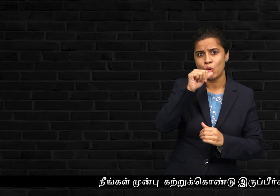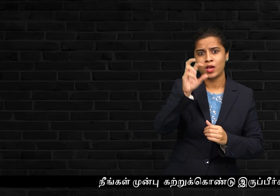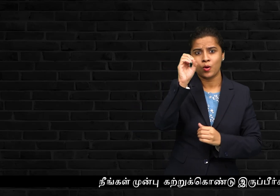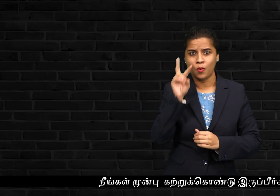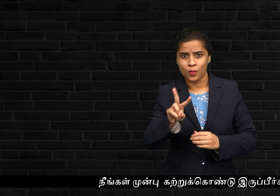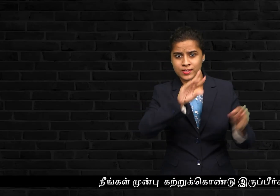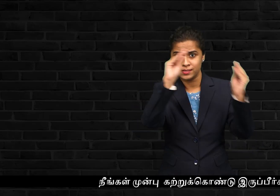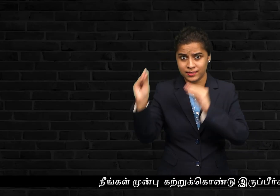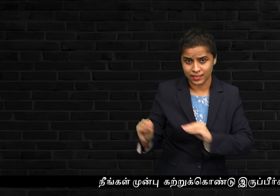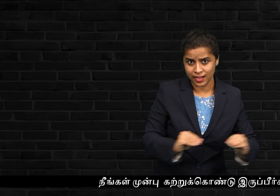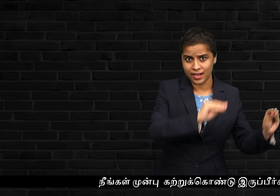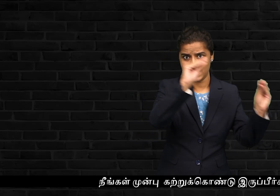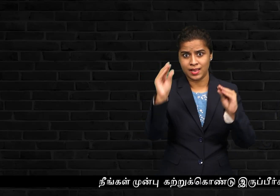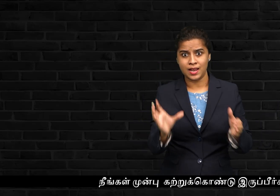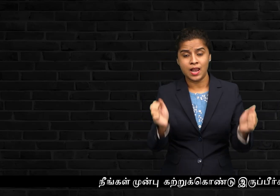முன்பு கற்றுக்கொண்டு இருப்பீர்கள்.